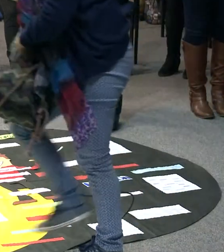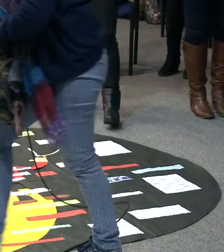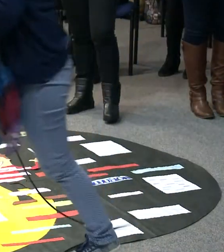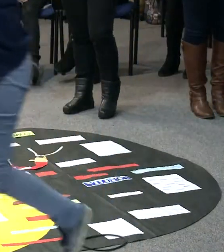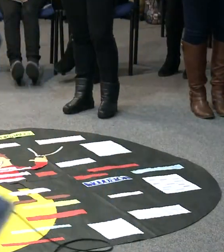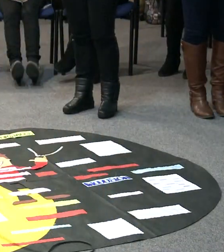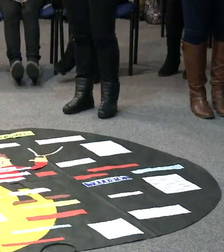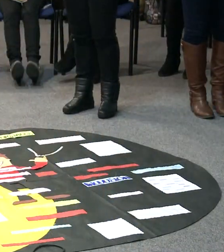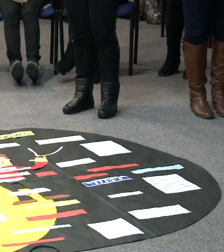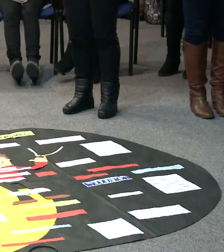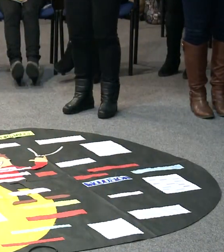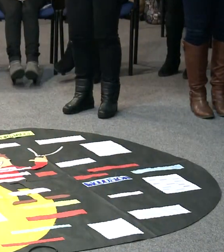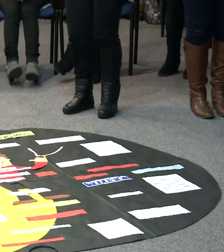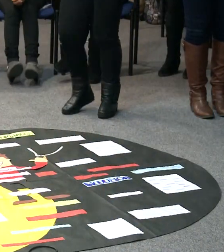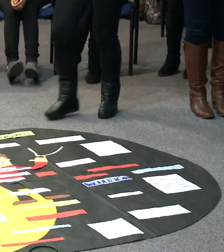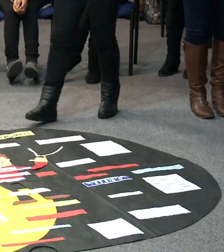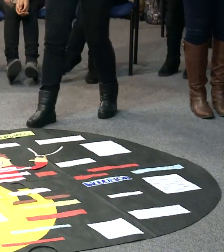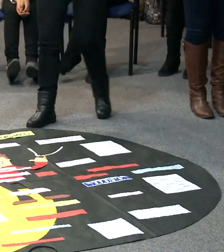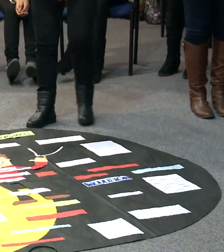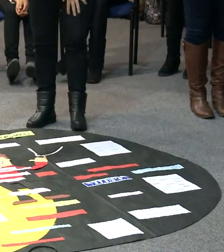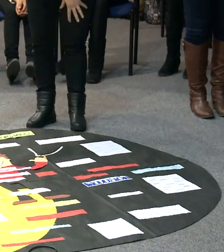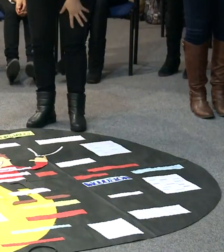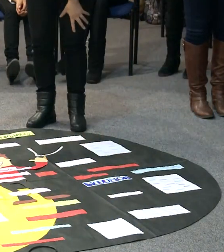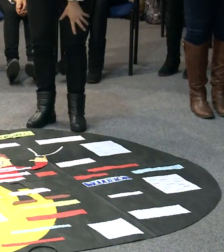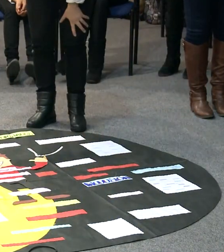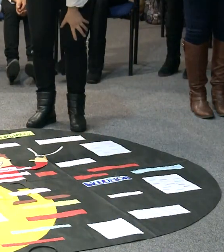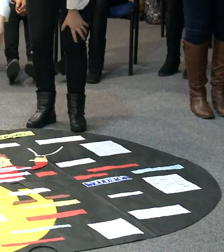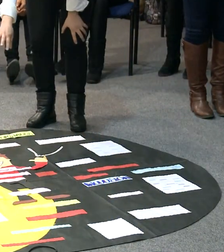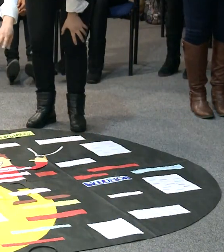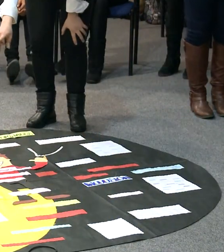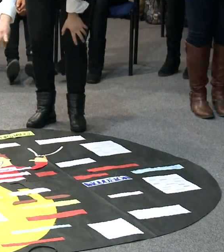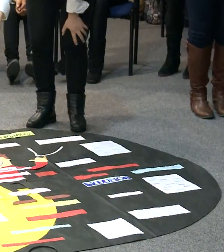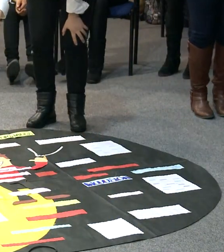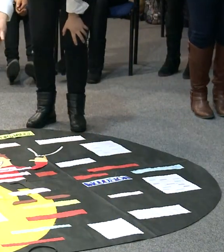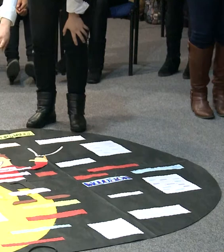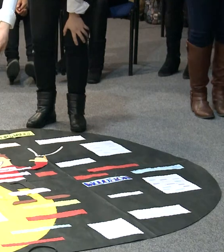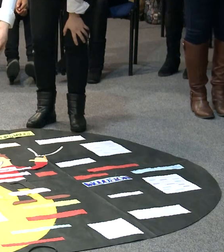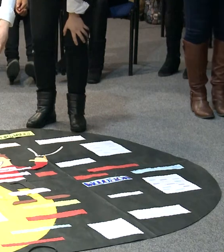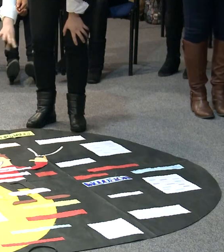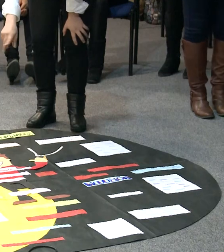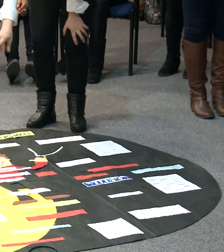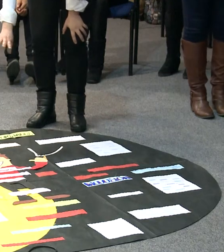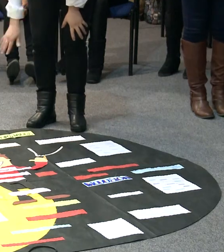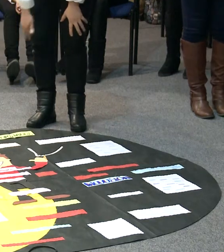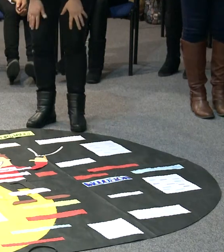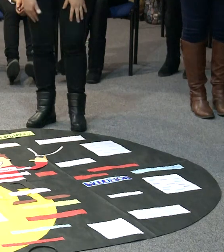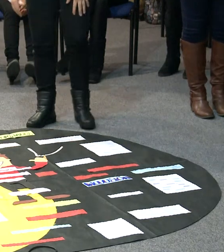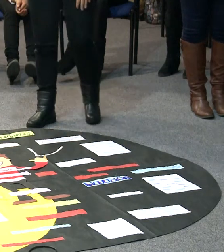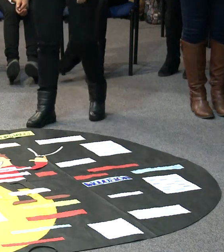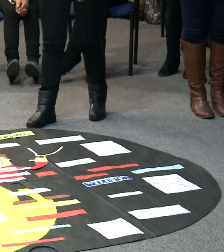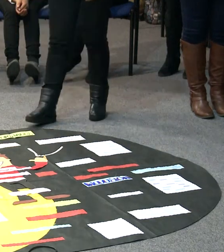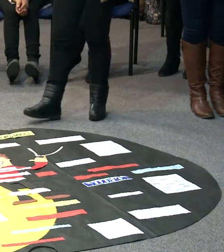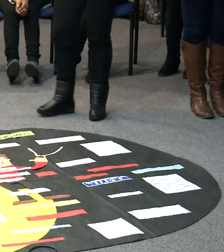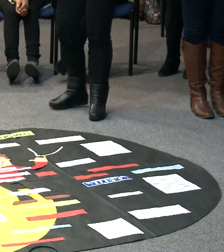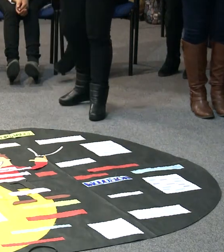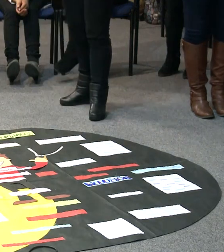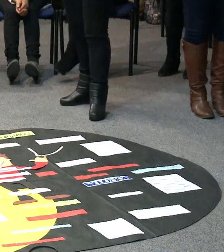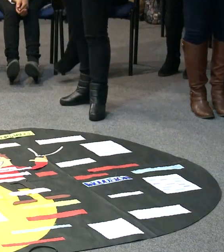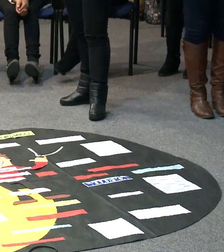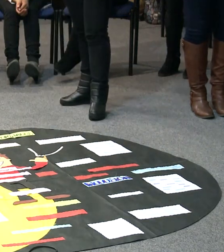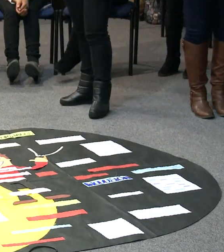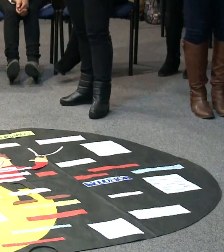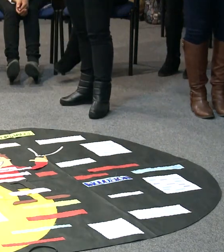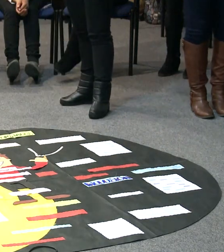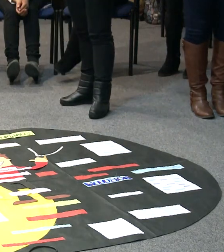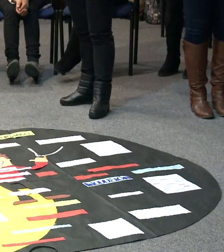Ay, pero esas no entendí. ¿Una de estas también estás? De cualquiera de las que están en color. Esta también. Verdes, azules. Sí. Disposición